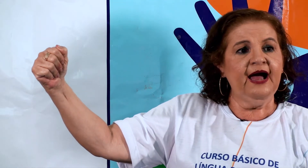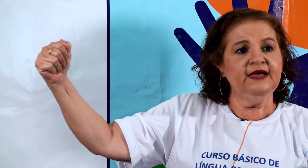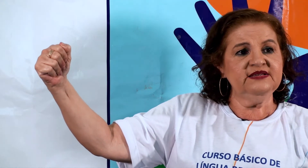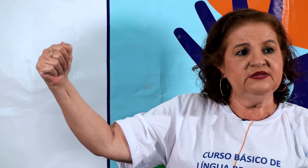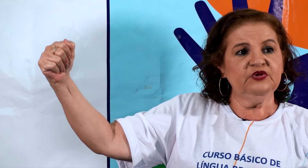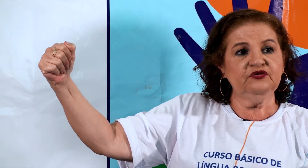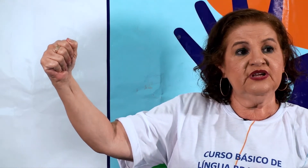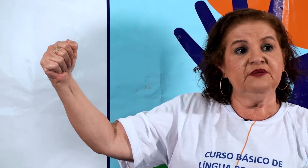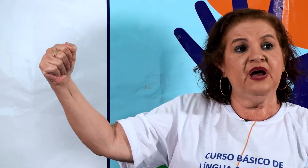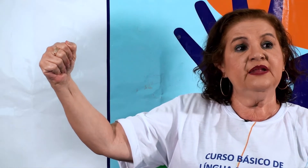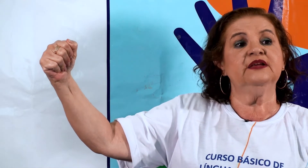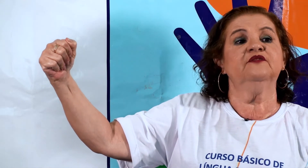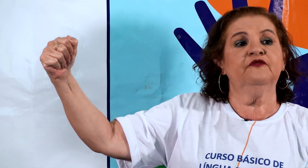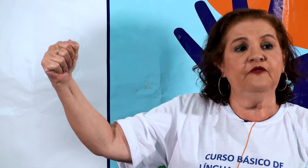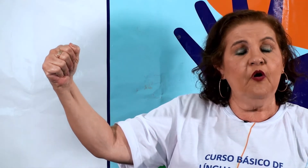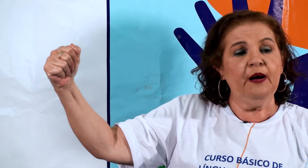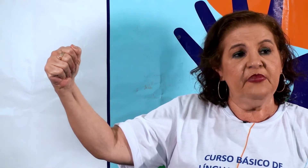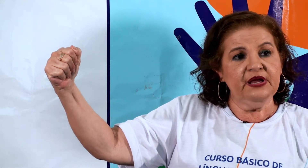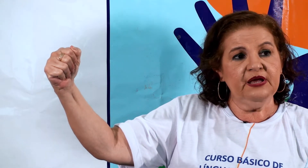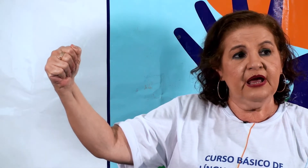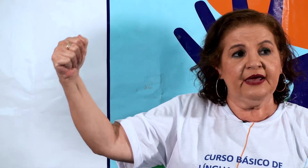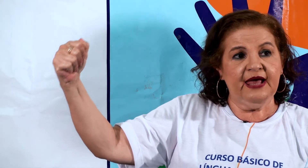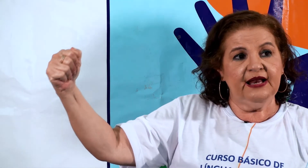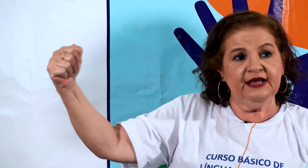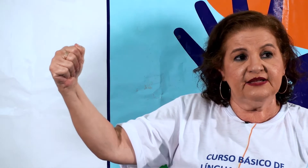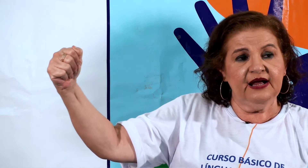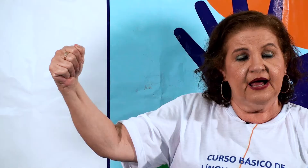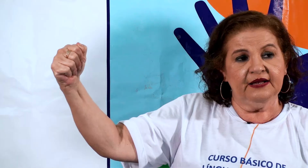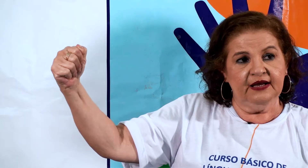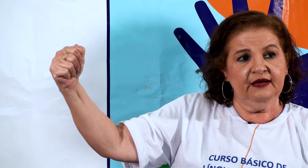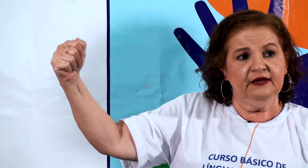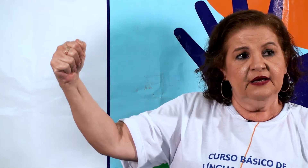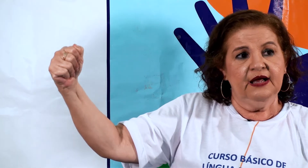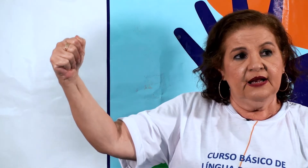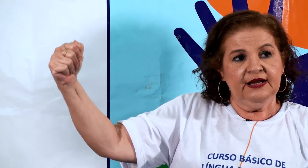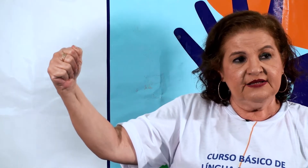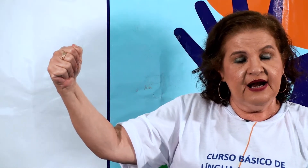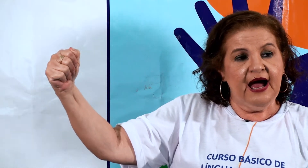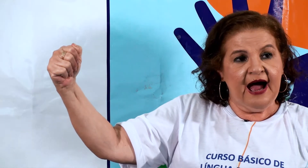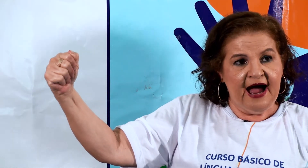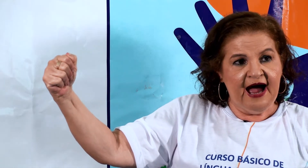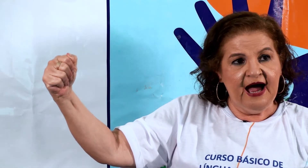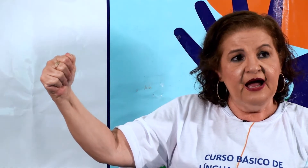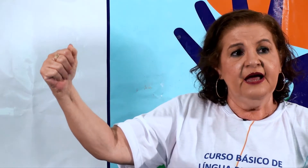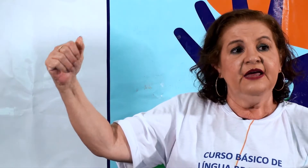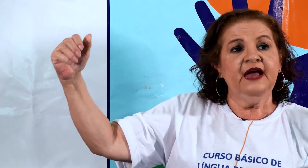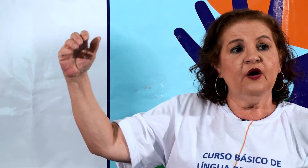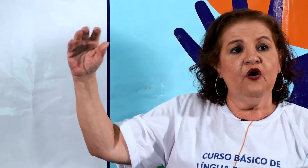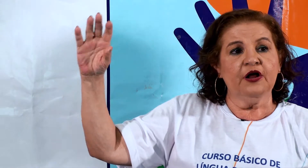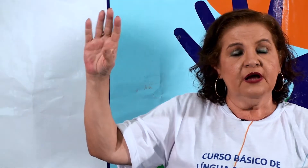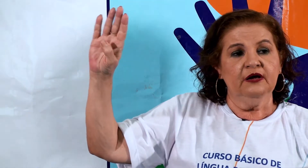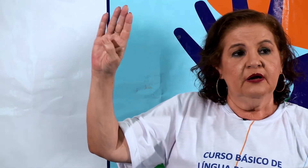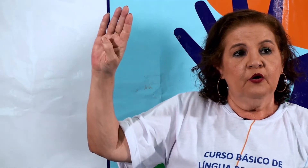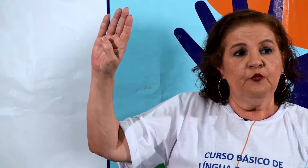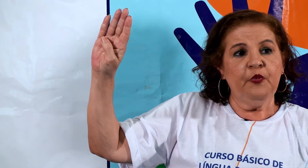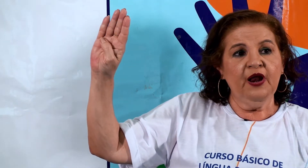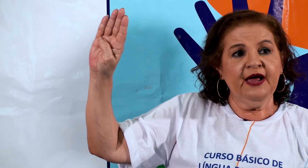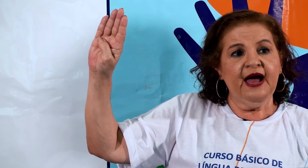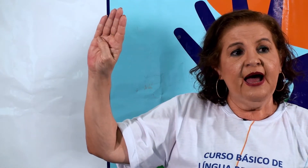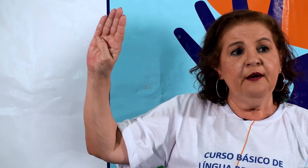em cima dos demais dedos. Vou abrir aqui a letra A, né? Letra A. E agora, o polegar